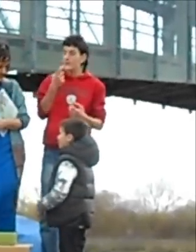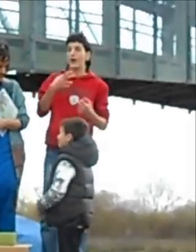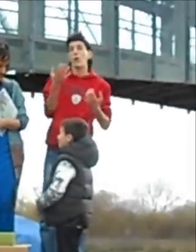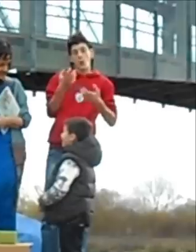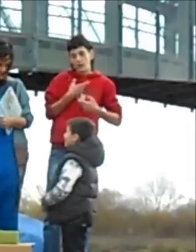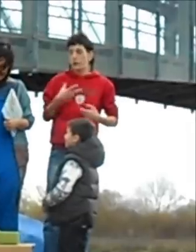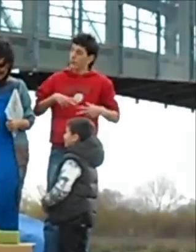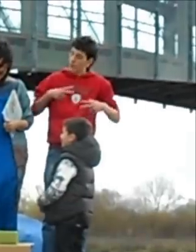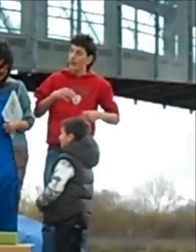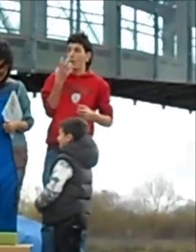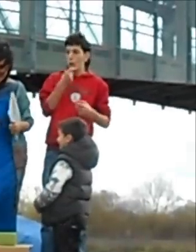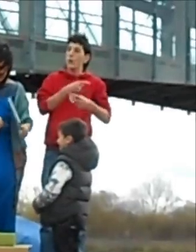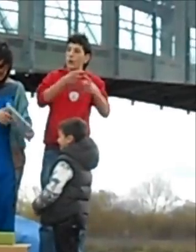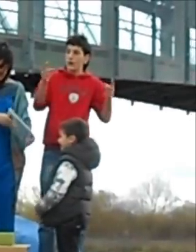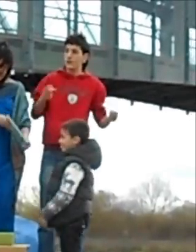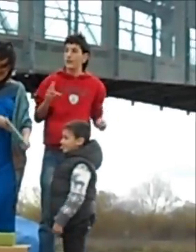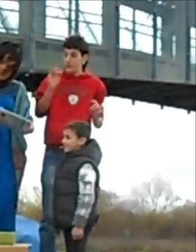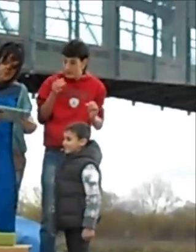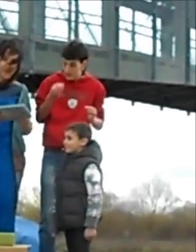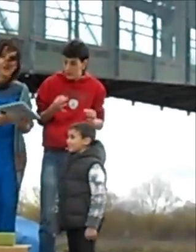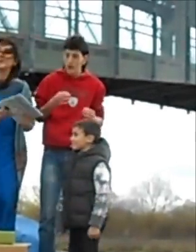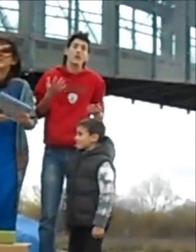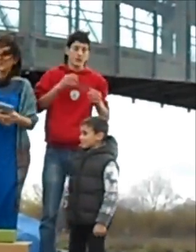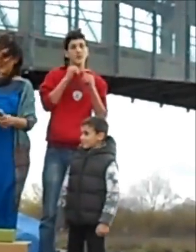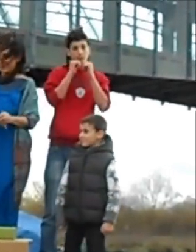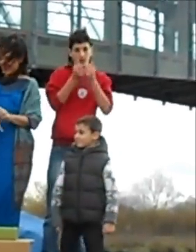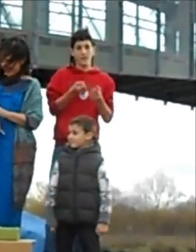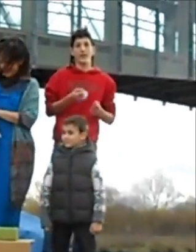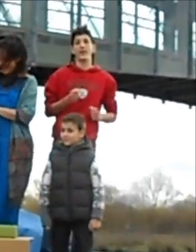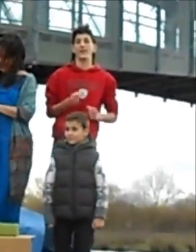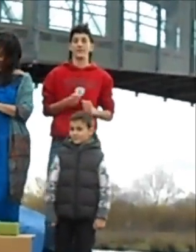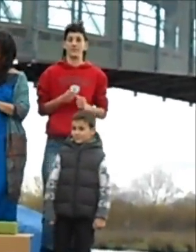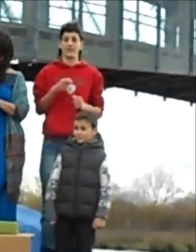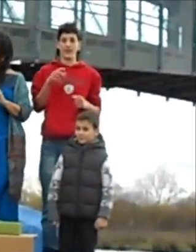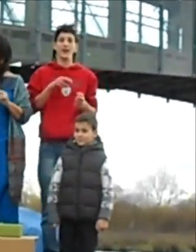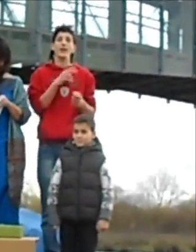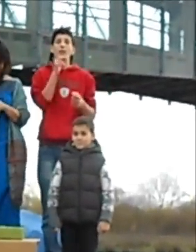Cuéntanoslo, cuéntanoslo. ¿Vale? Pues venga, conta tu codut.